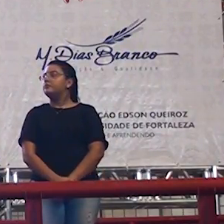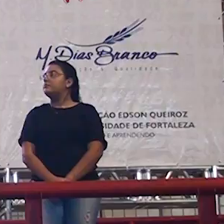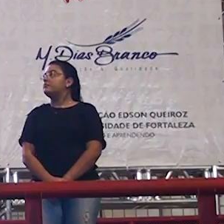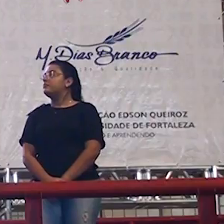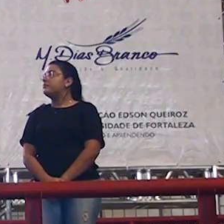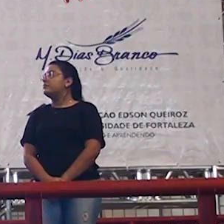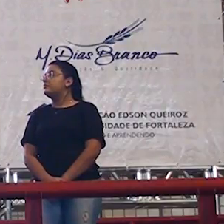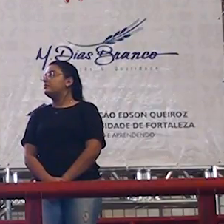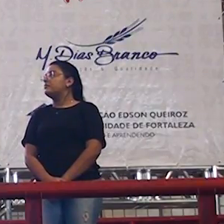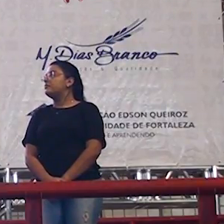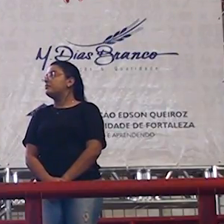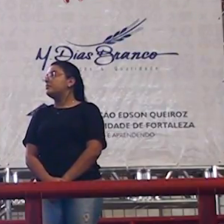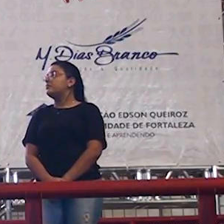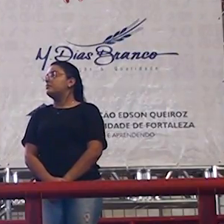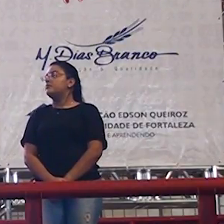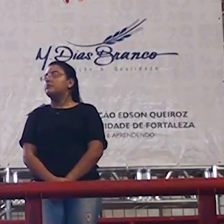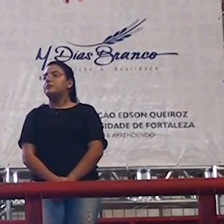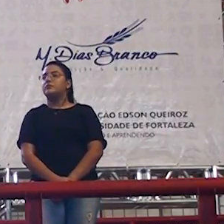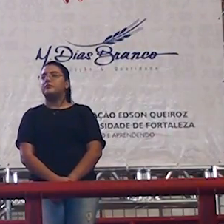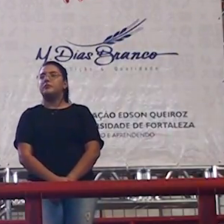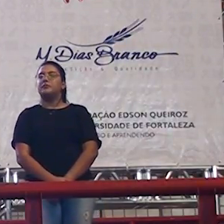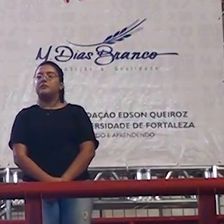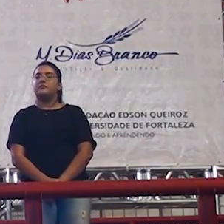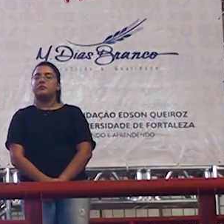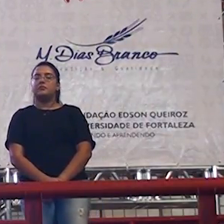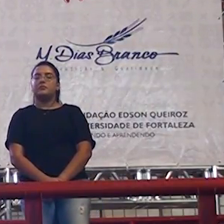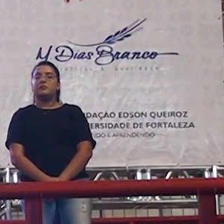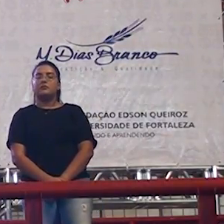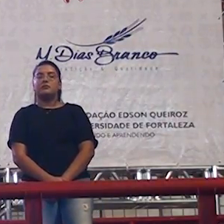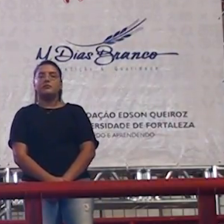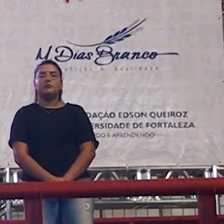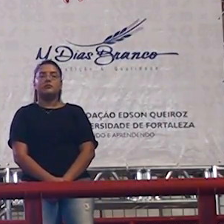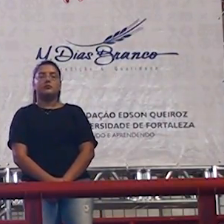Eu acho que nós vamos conseguir resolver as 10 primeiras, viu?